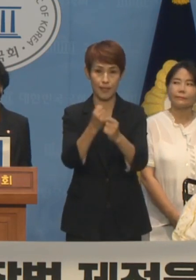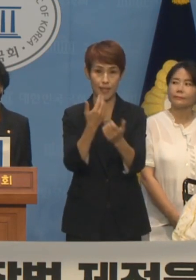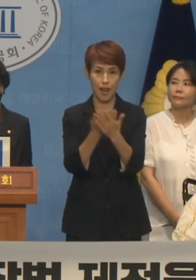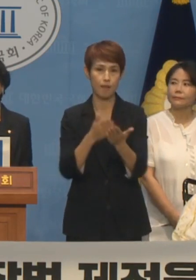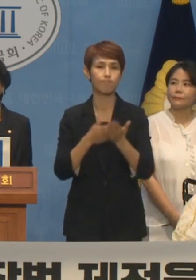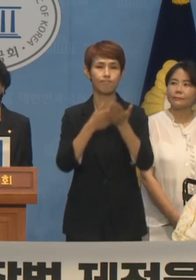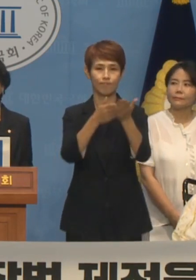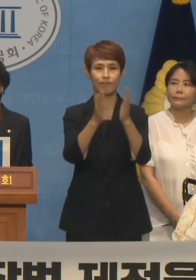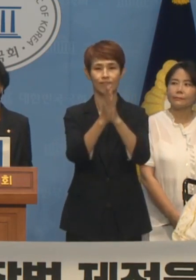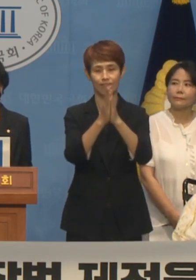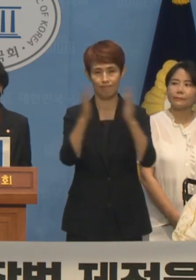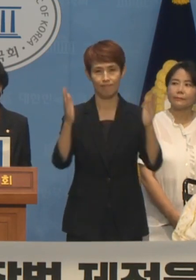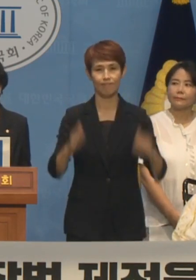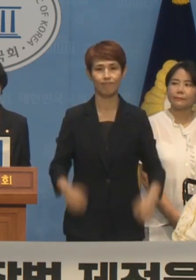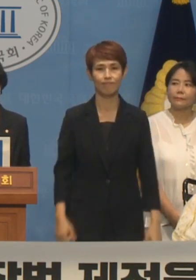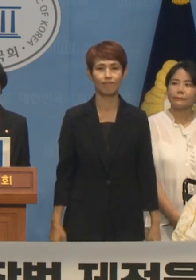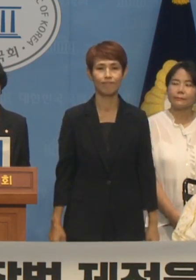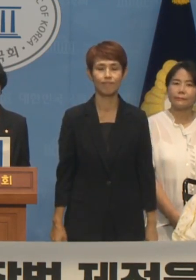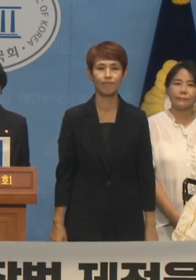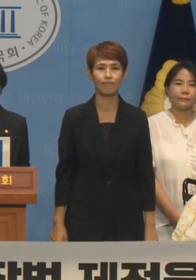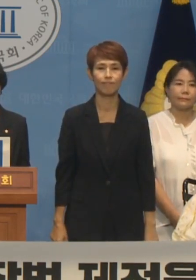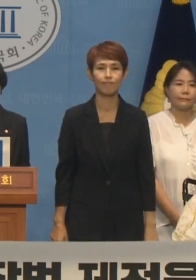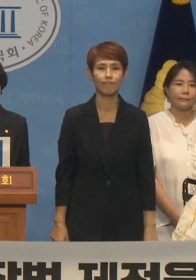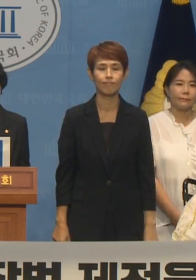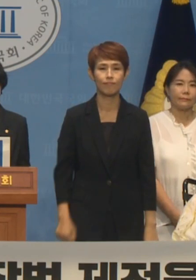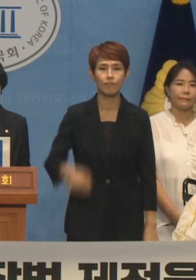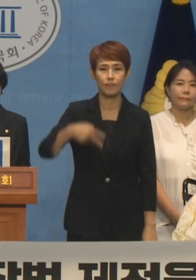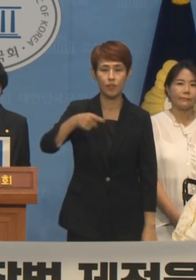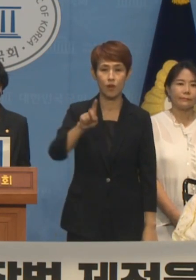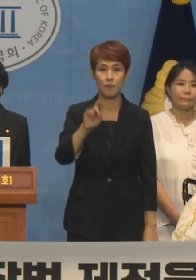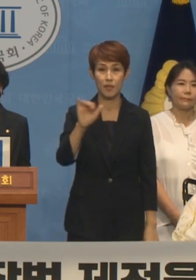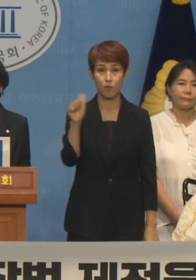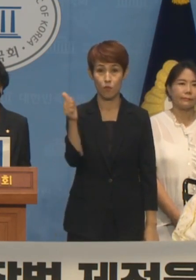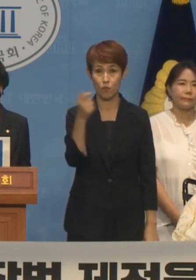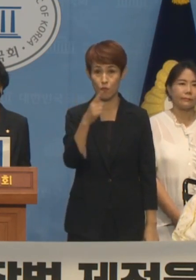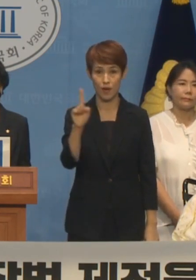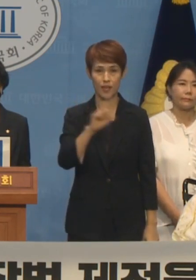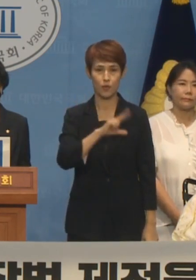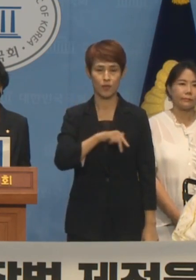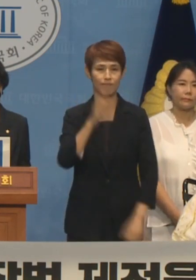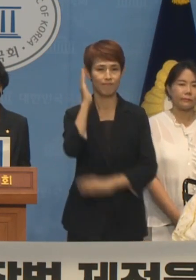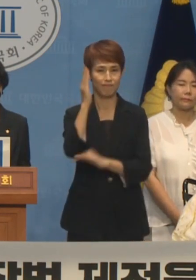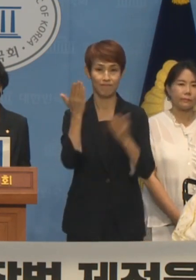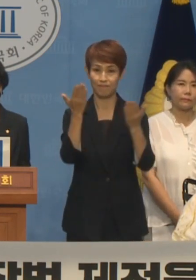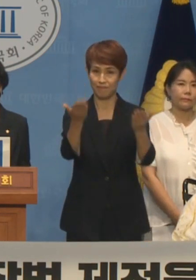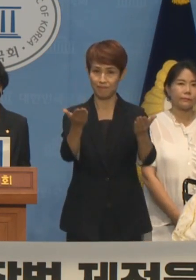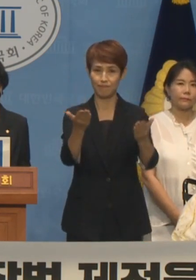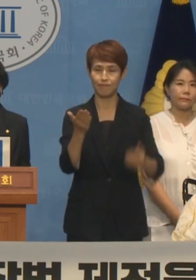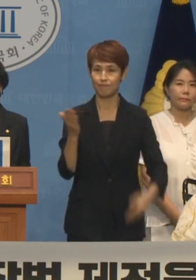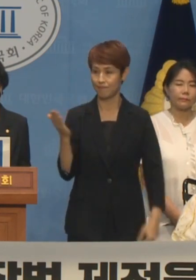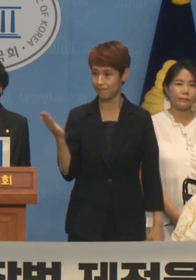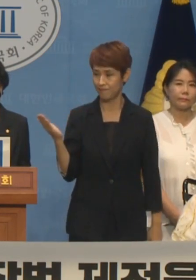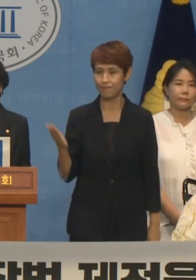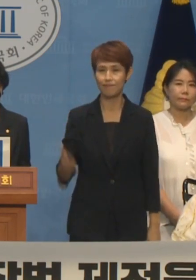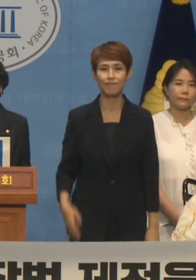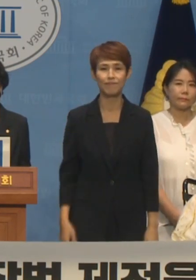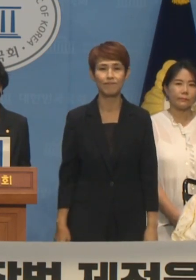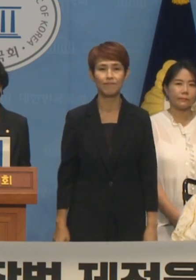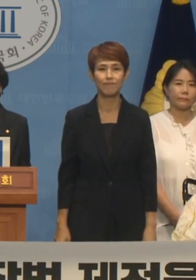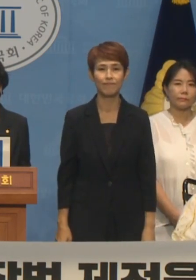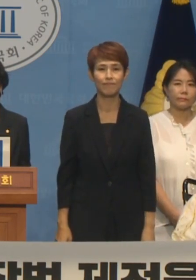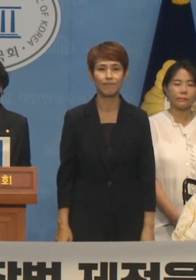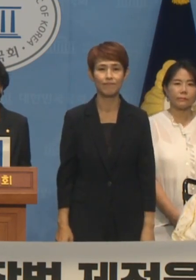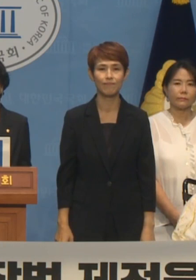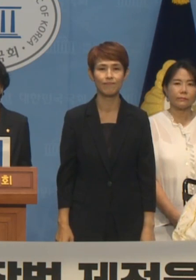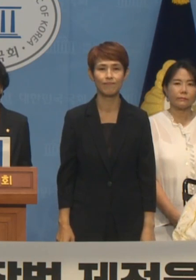수 있도록 하겠습니다. 가장 먼저 서미화 의원님의 모두 발언 들어볼 수 있도록 하겠습니다.